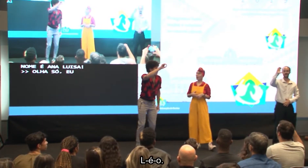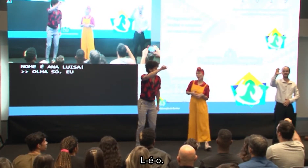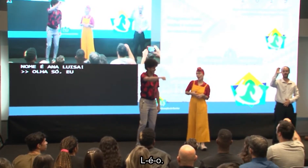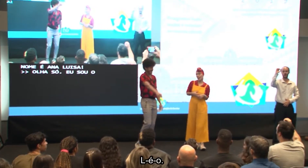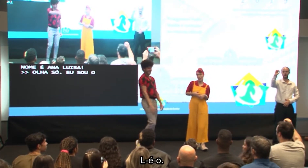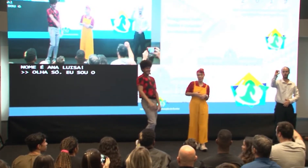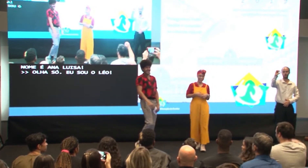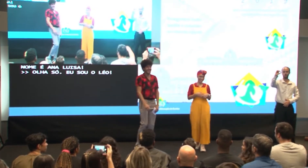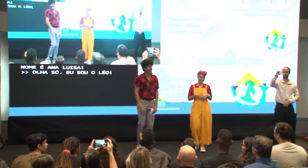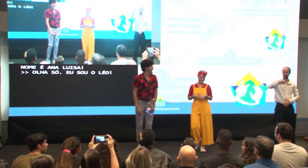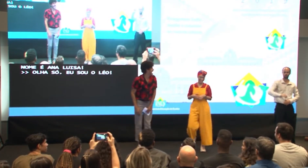Léo.